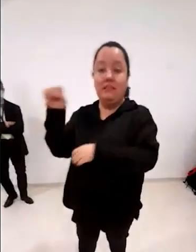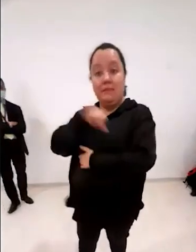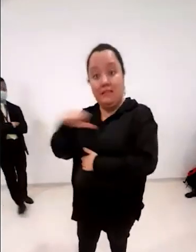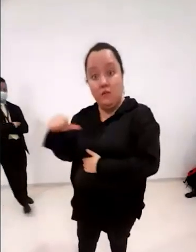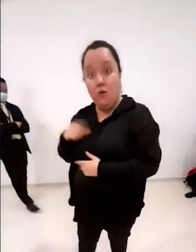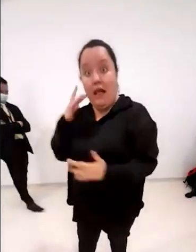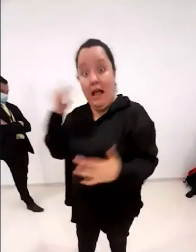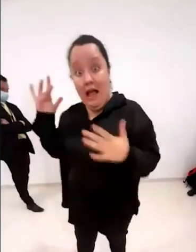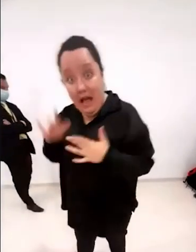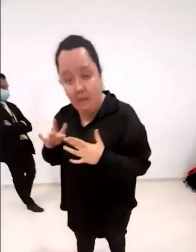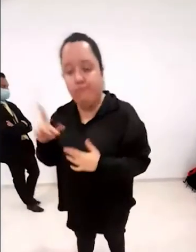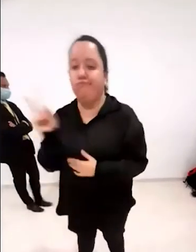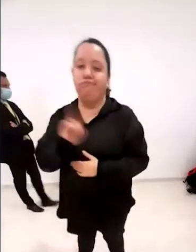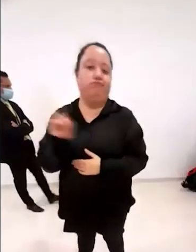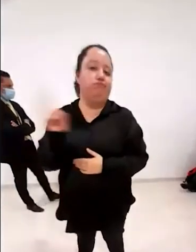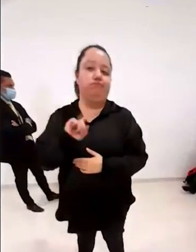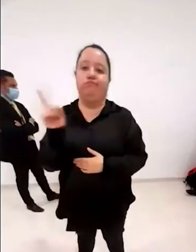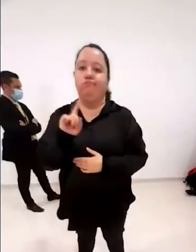entonces